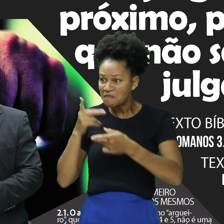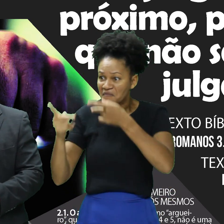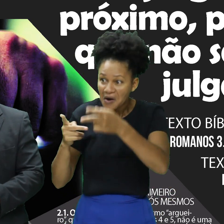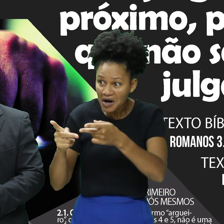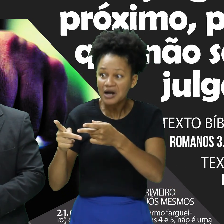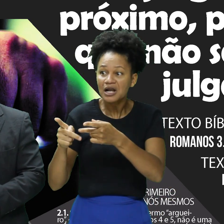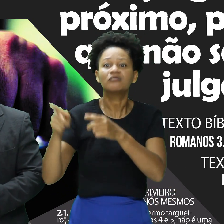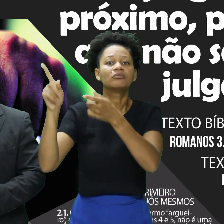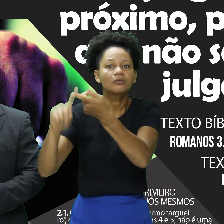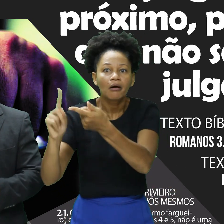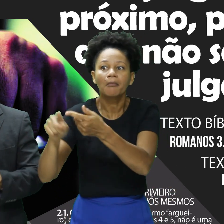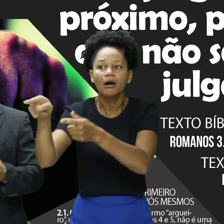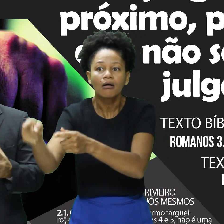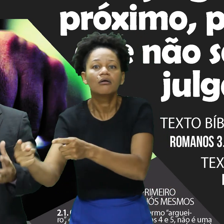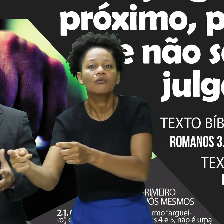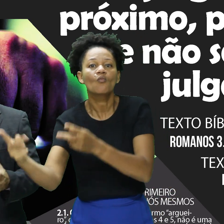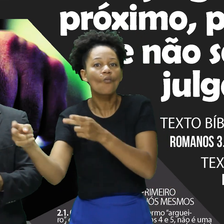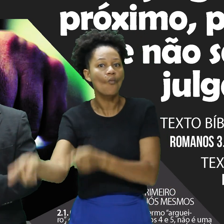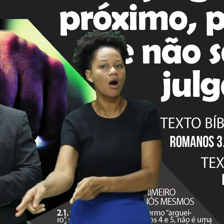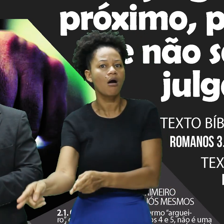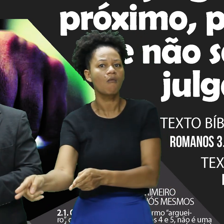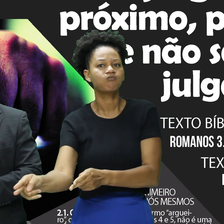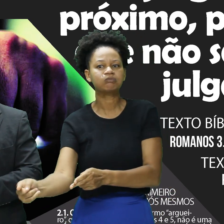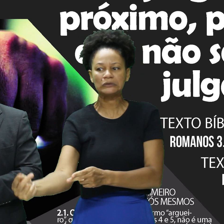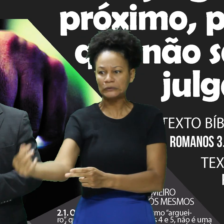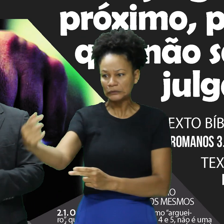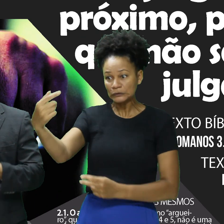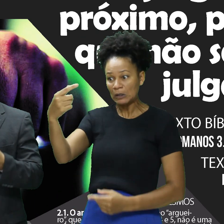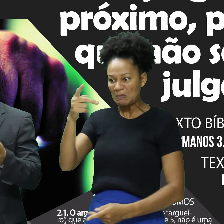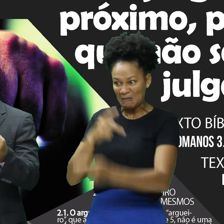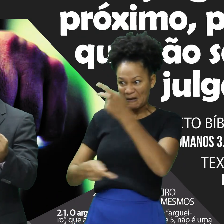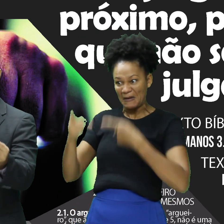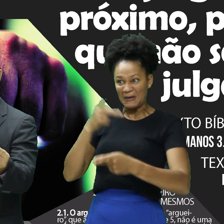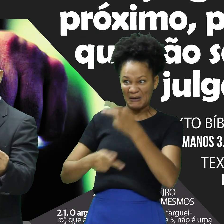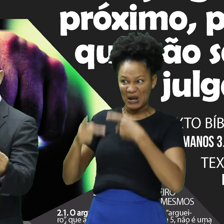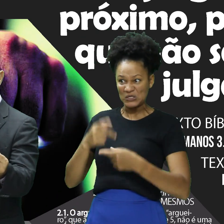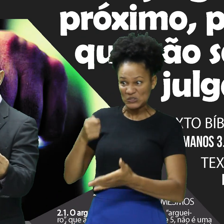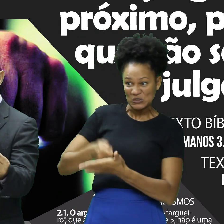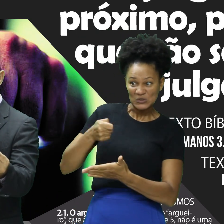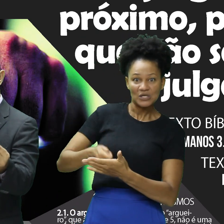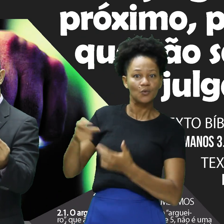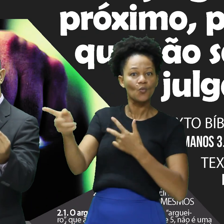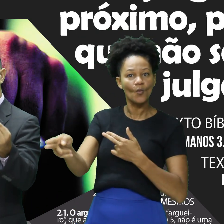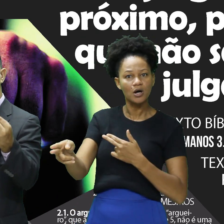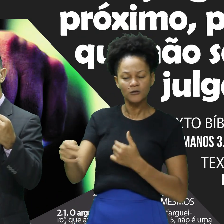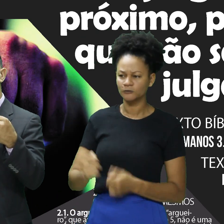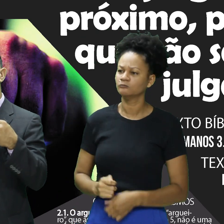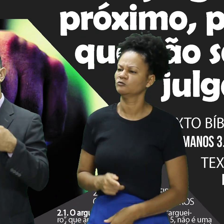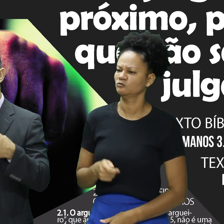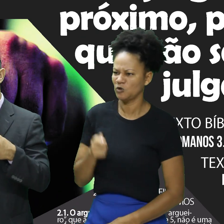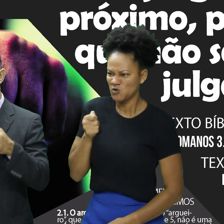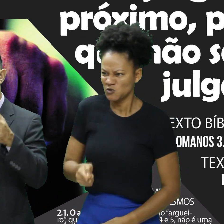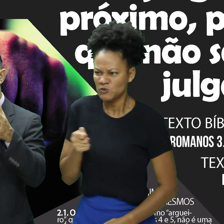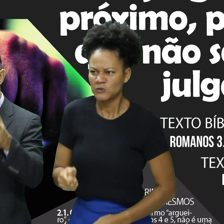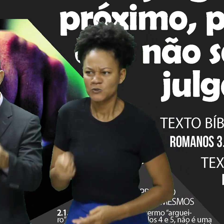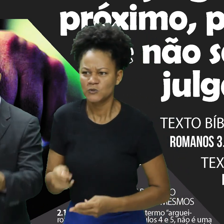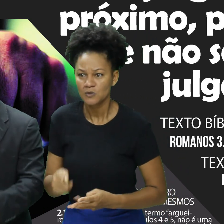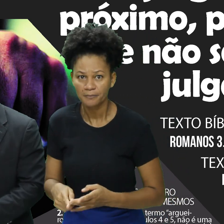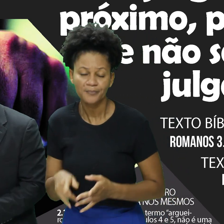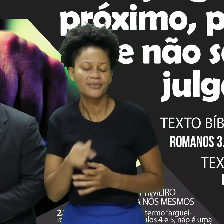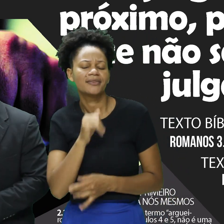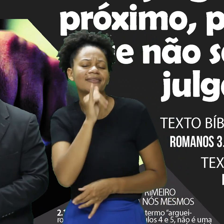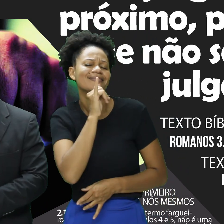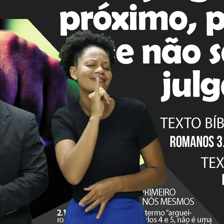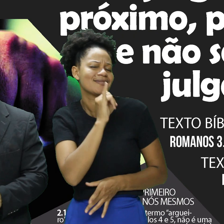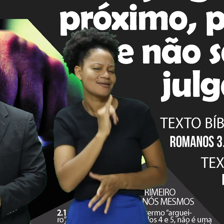a vós. Como nós entendemos isso? Se eu julgo, da mesma maneira vão nos julgar. Vou